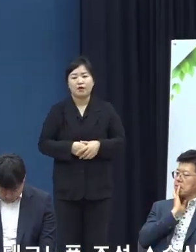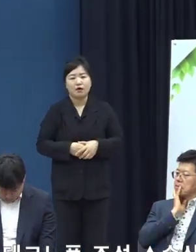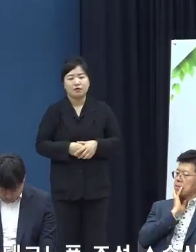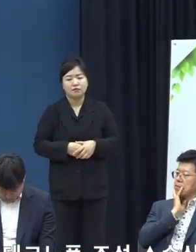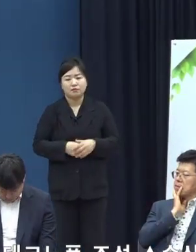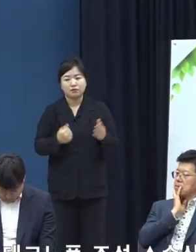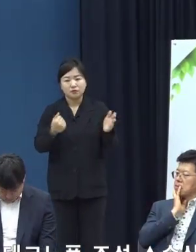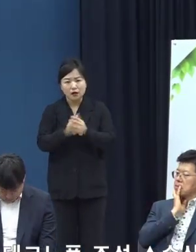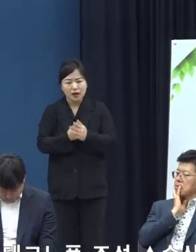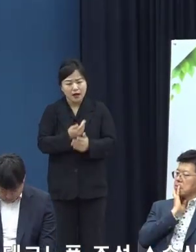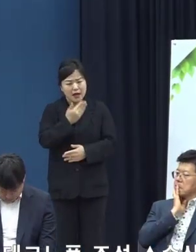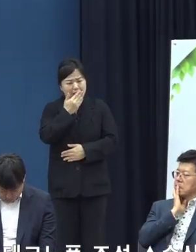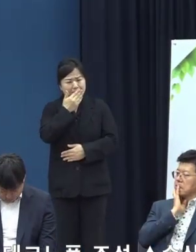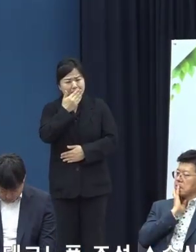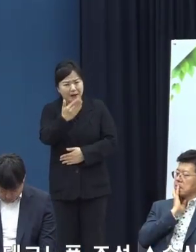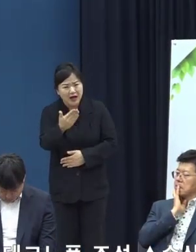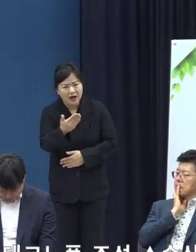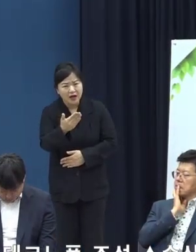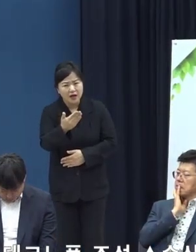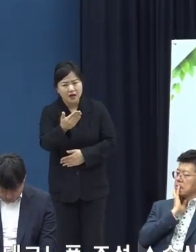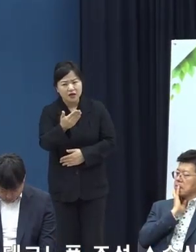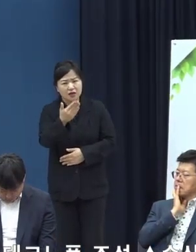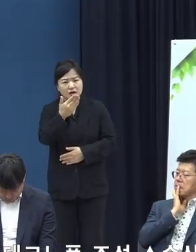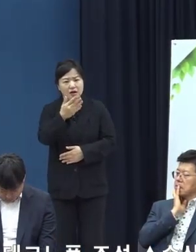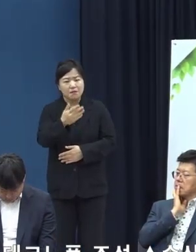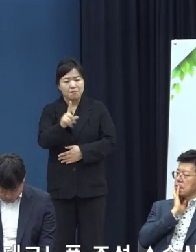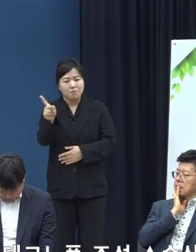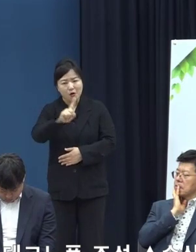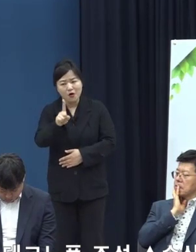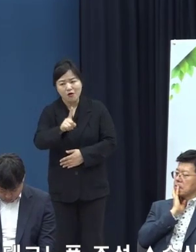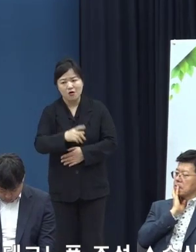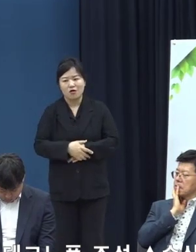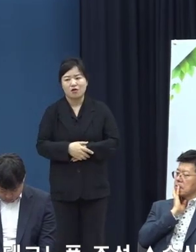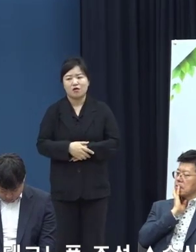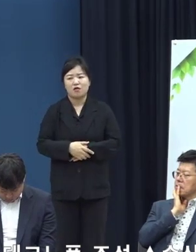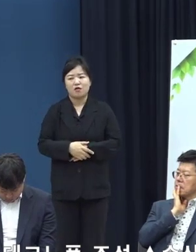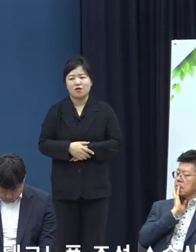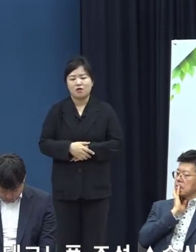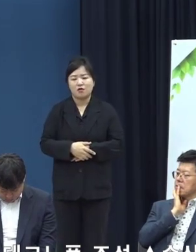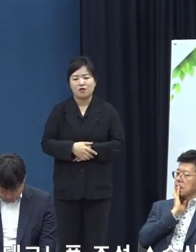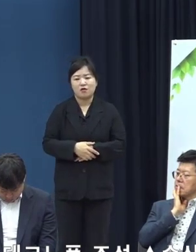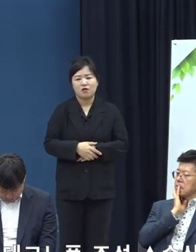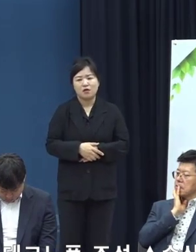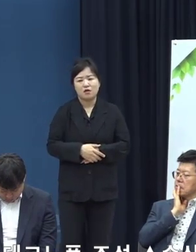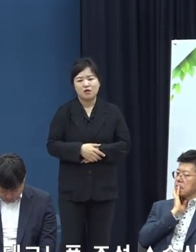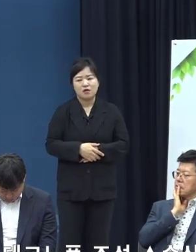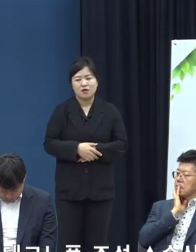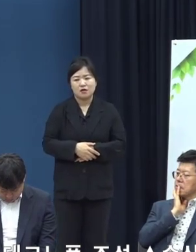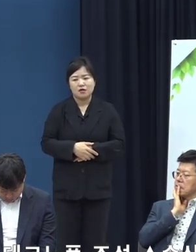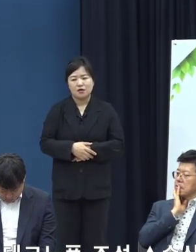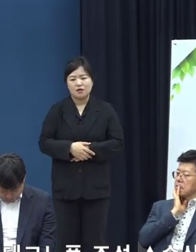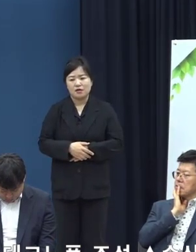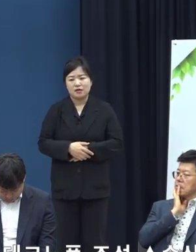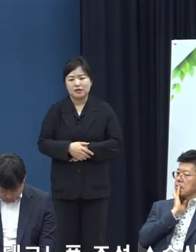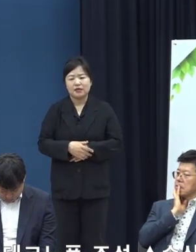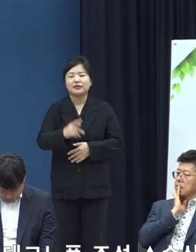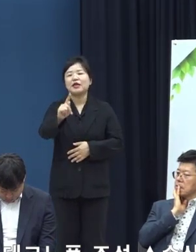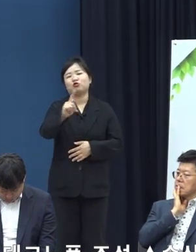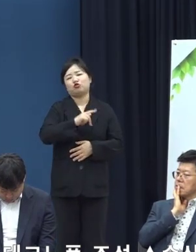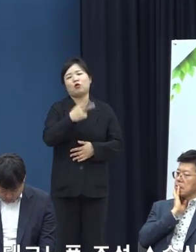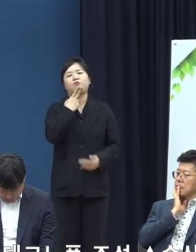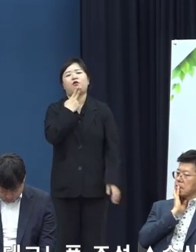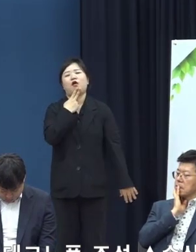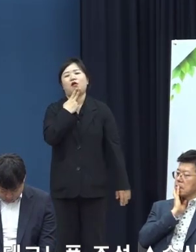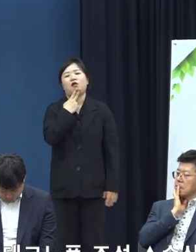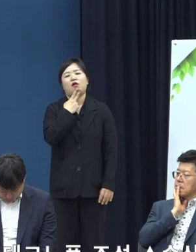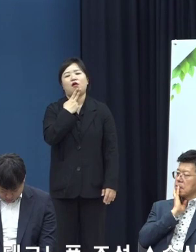있더라고요. 실현 가능성이 상당히 있는 것 중에 하나가 우리 화성군 같은 케이스만 가능해요. 다행히 대출을 없는 거예요.